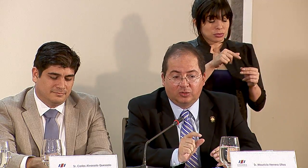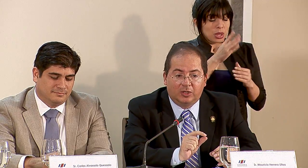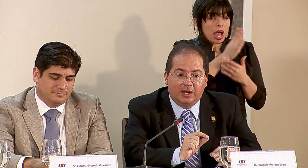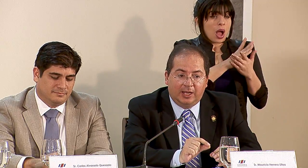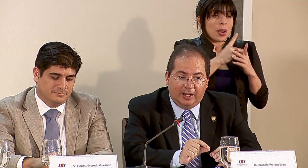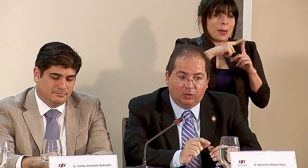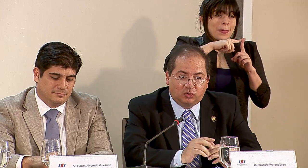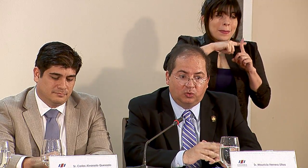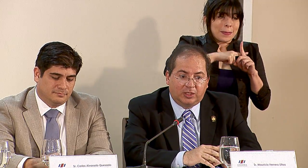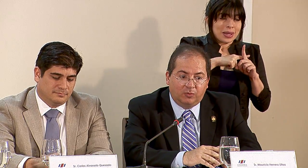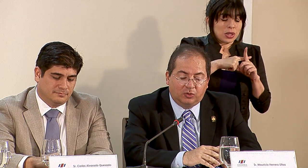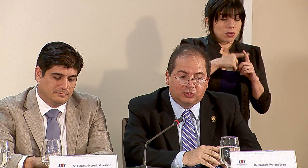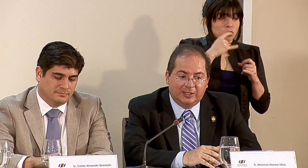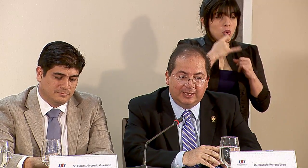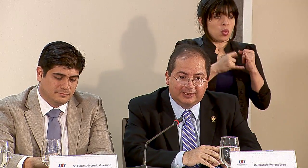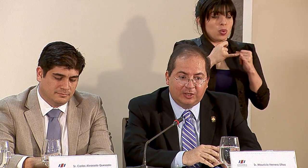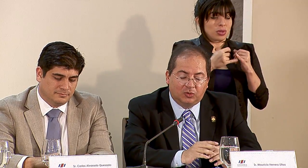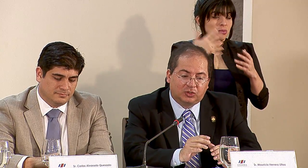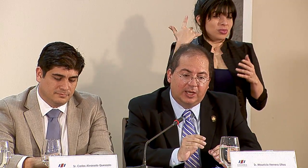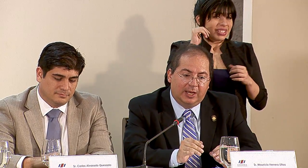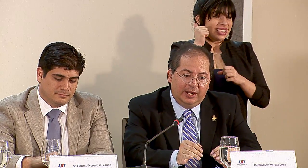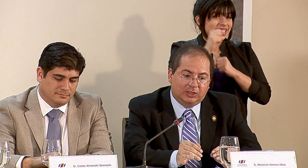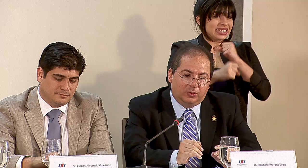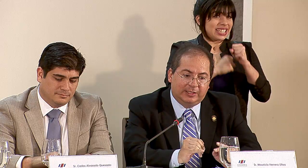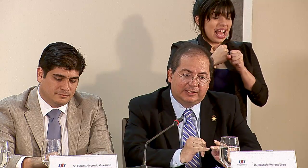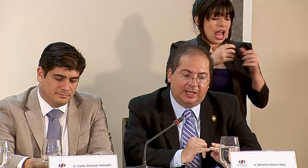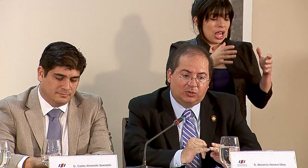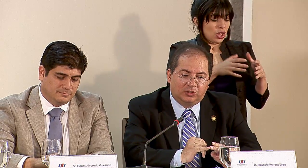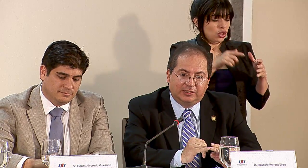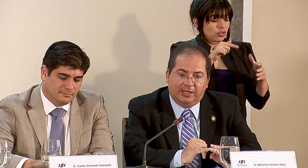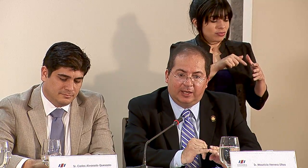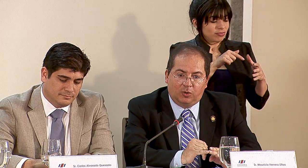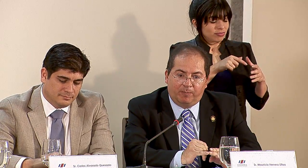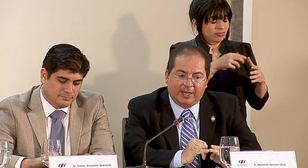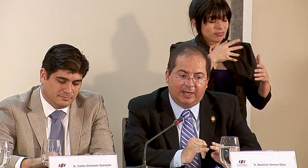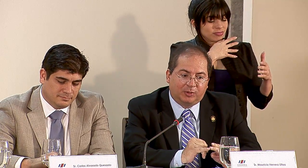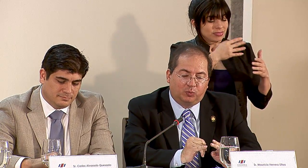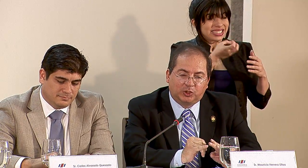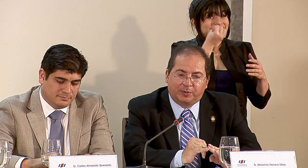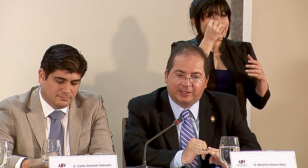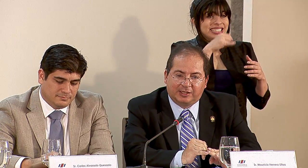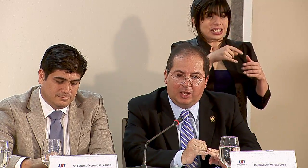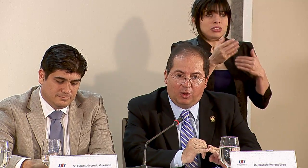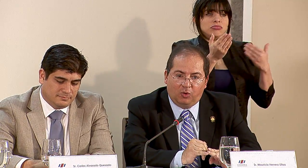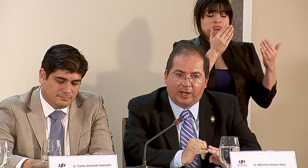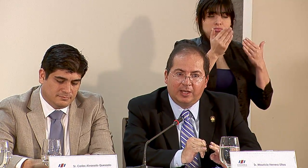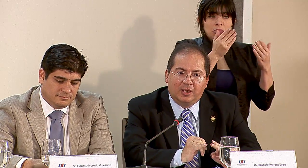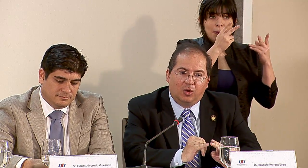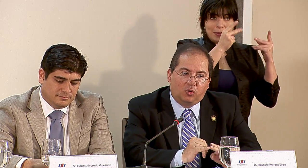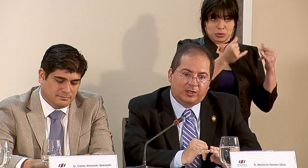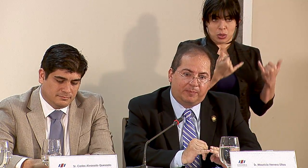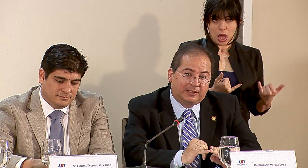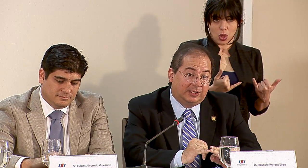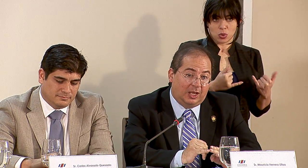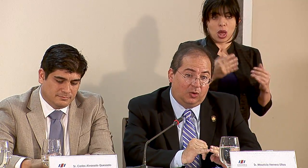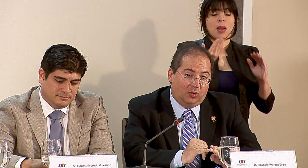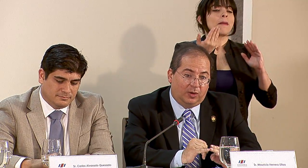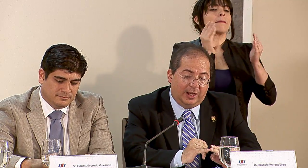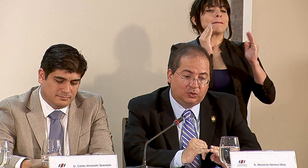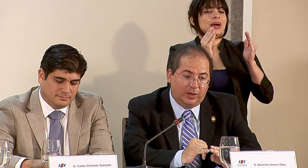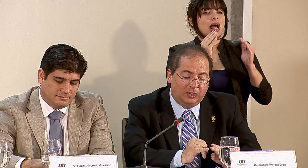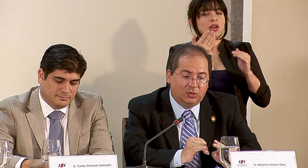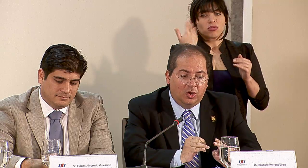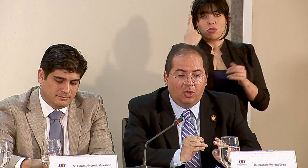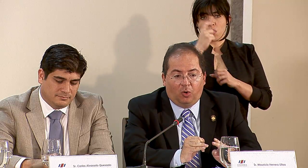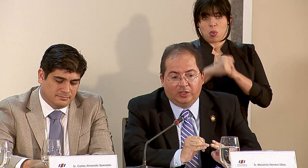crecimiento en los últimos 10 años. Eso es tanto si se compara el presupuesto presentado ahora contra el presentado